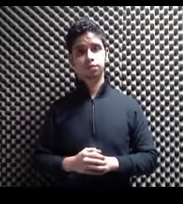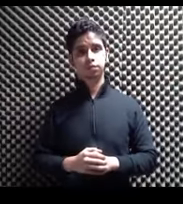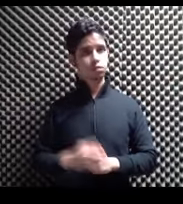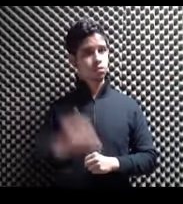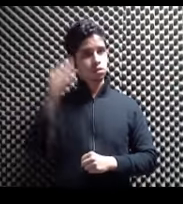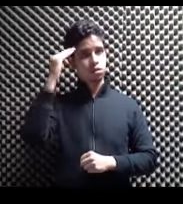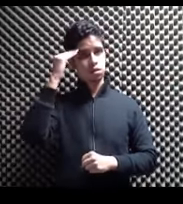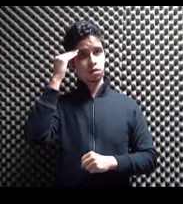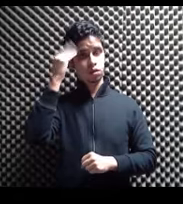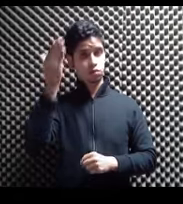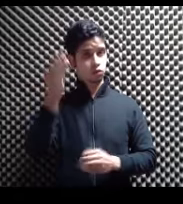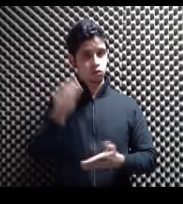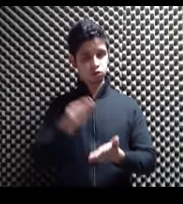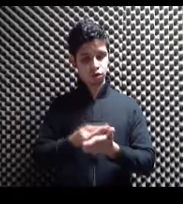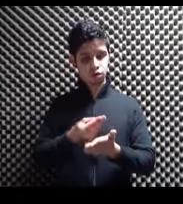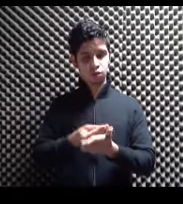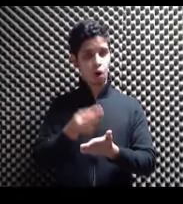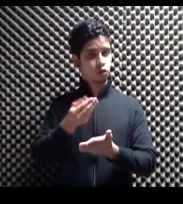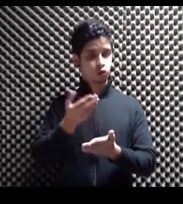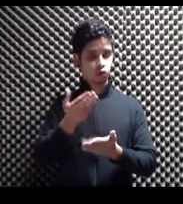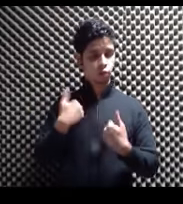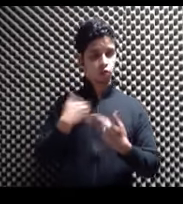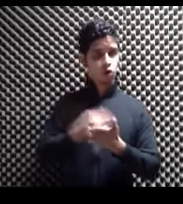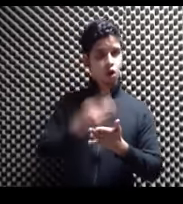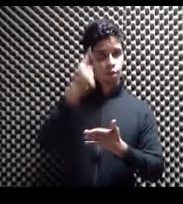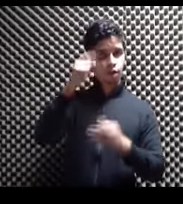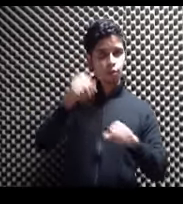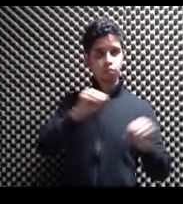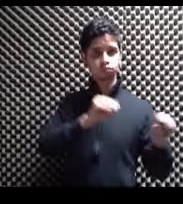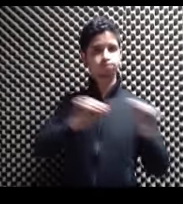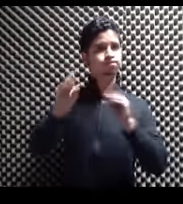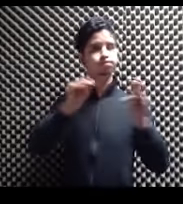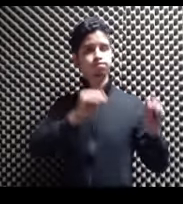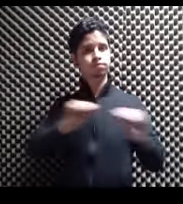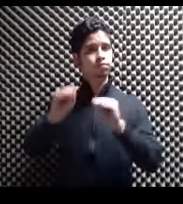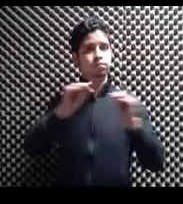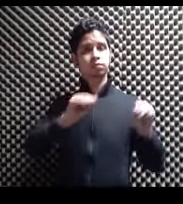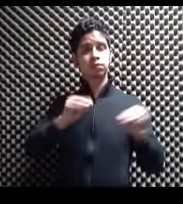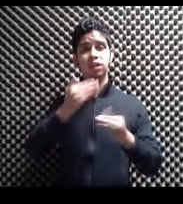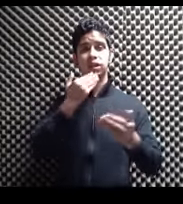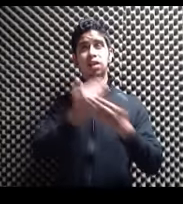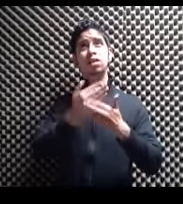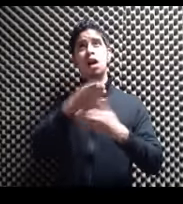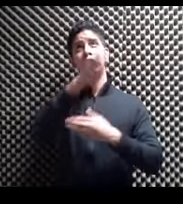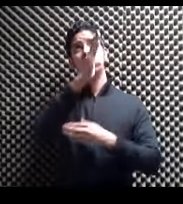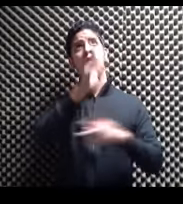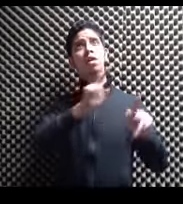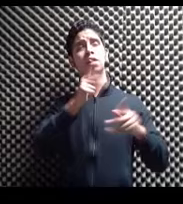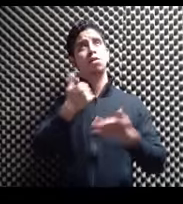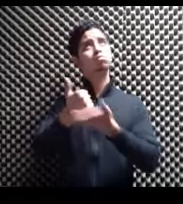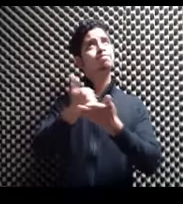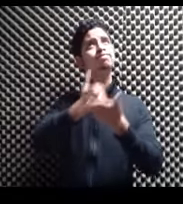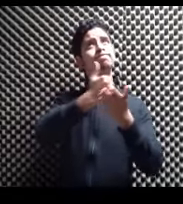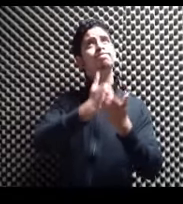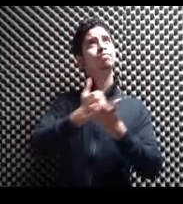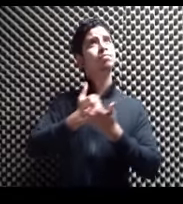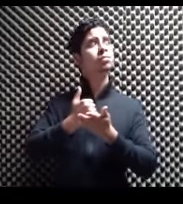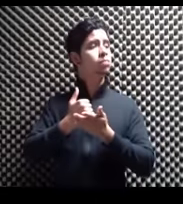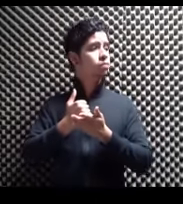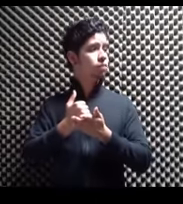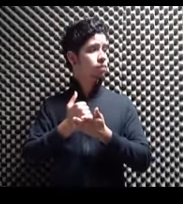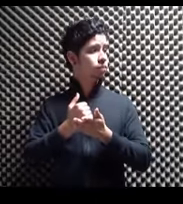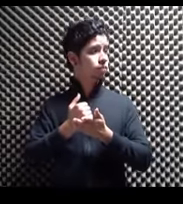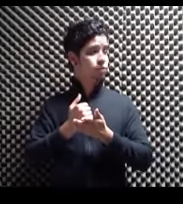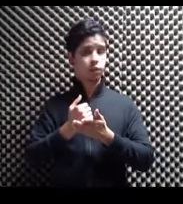para mudarnos. Claro. Gracias a Dios, pues por manos y personas que nos dieron la mano con hasta las aulas son hechas con material donado